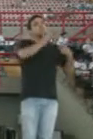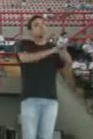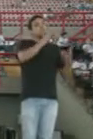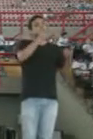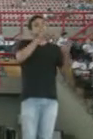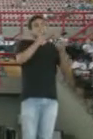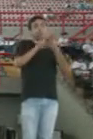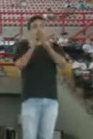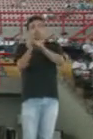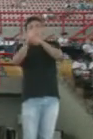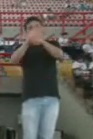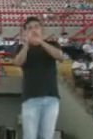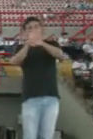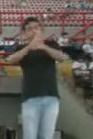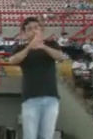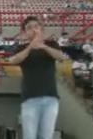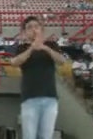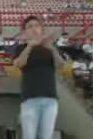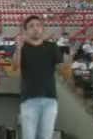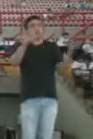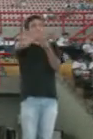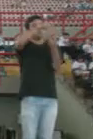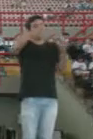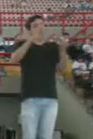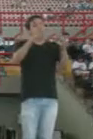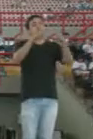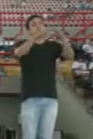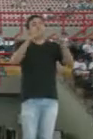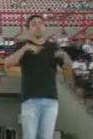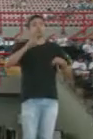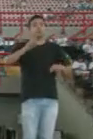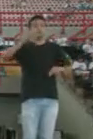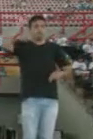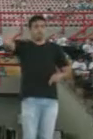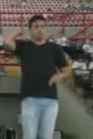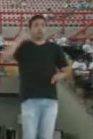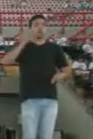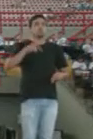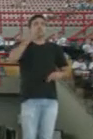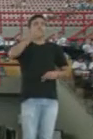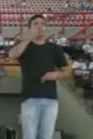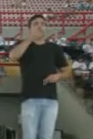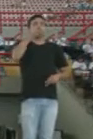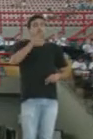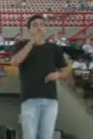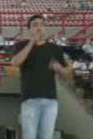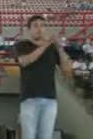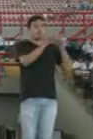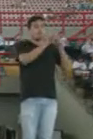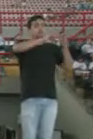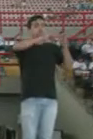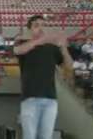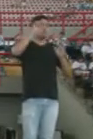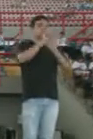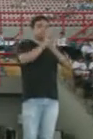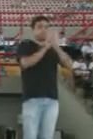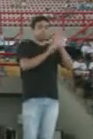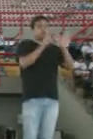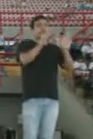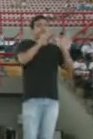e com abstração. Quer dizer o quê? Que antes era só palavra, verbo quer dizer